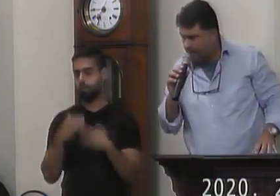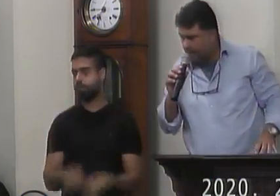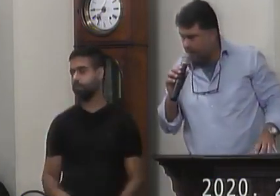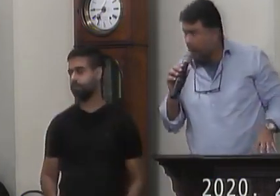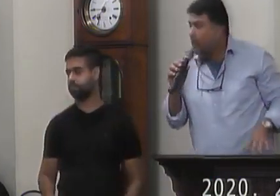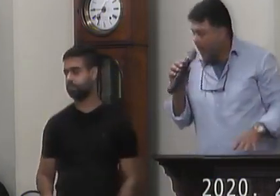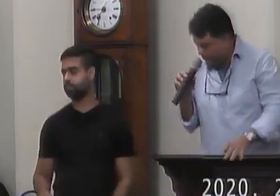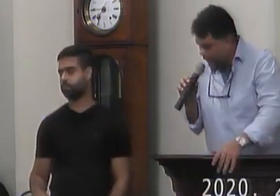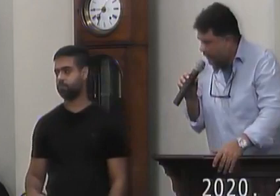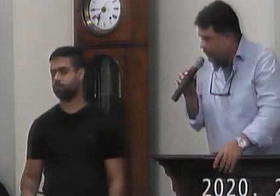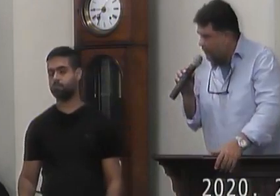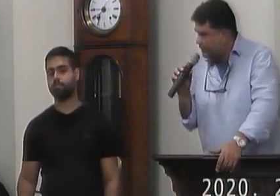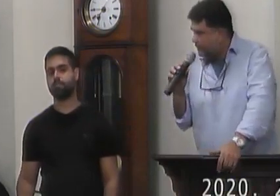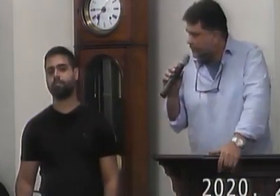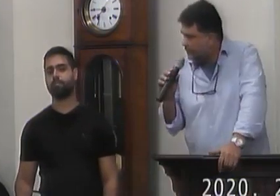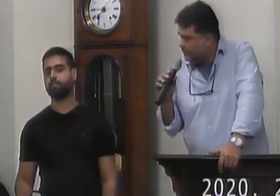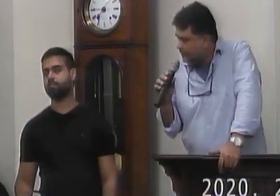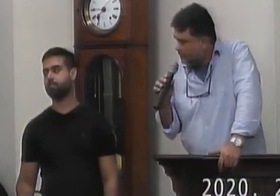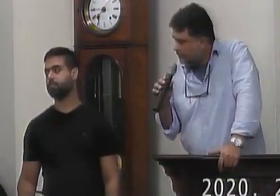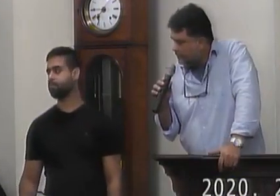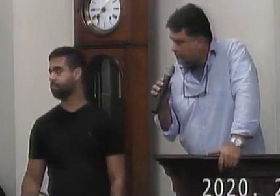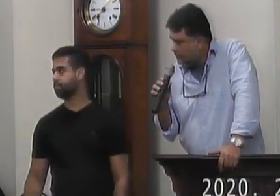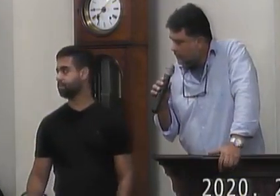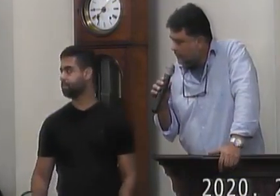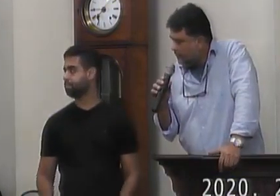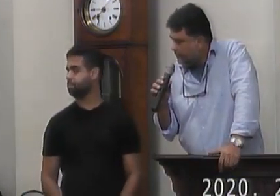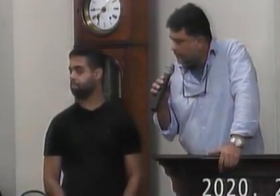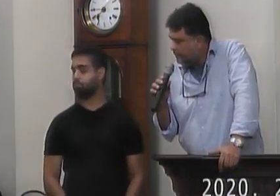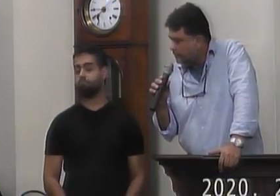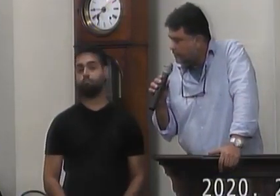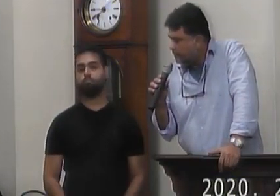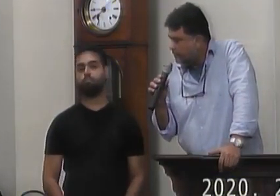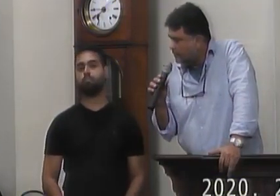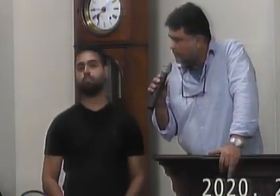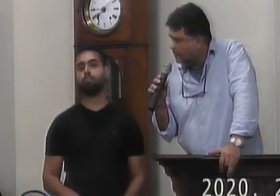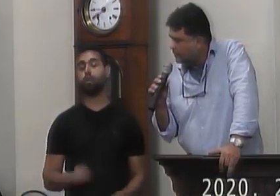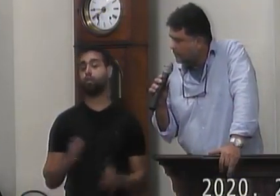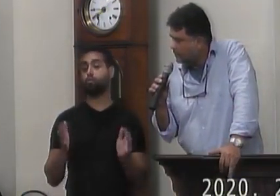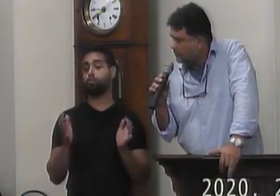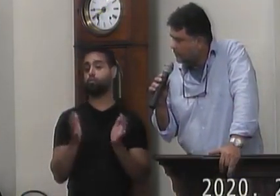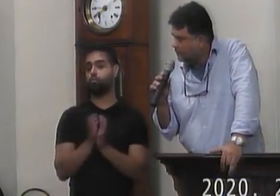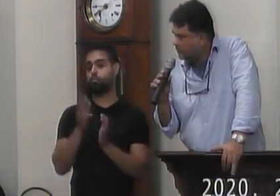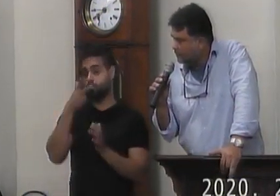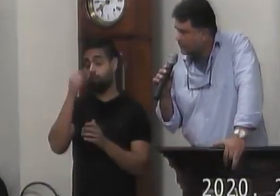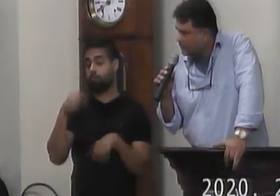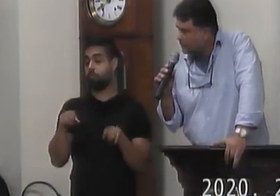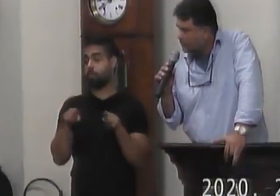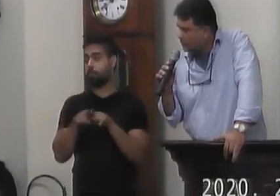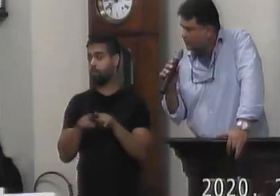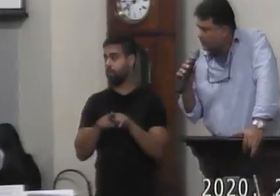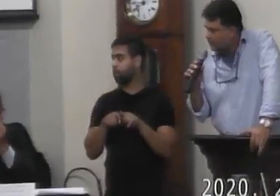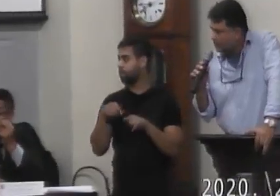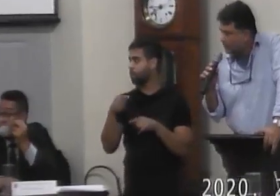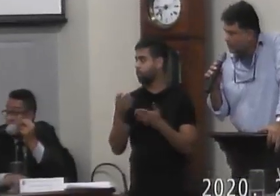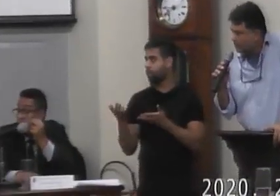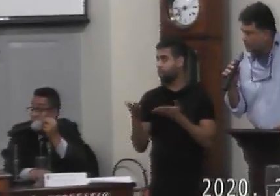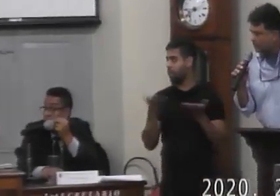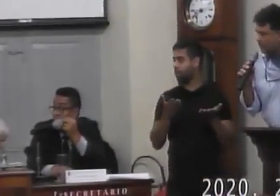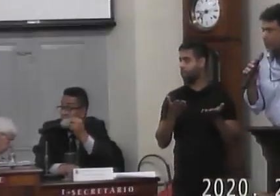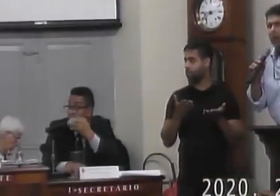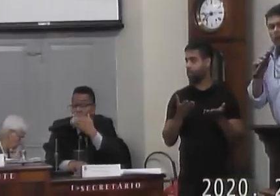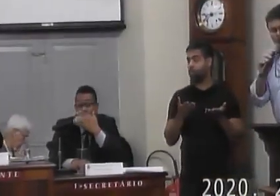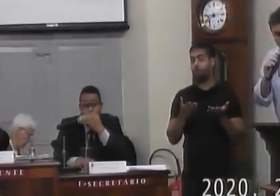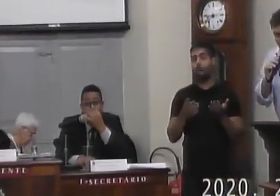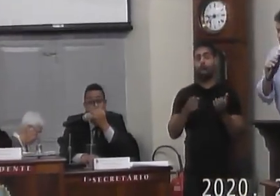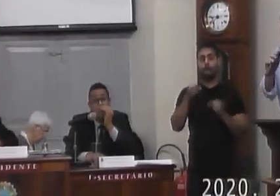quiser. Por favor. E não só a comissão e o prefeito, e depois nós vamos convidar aqui a